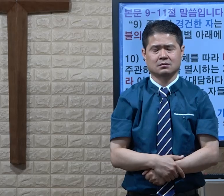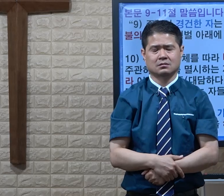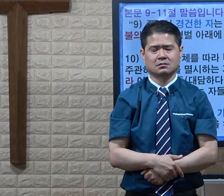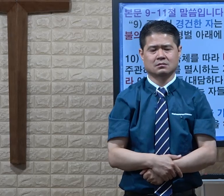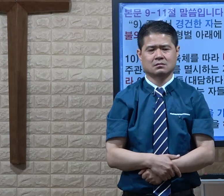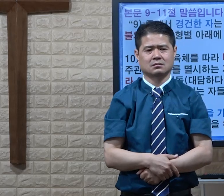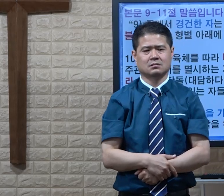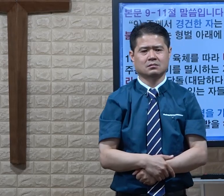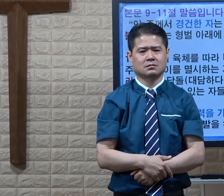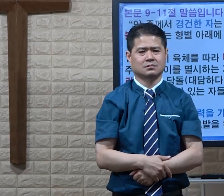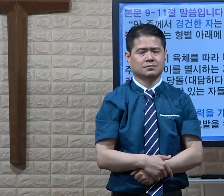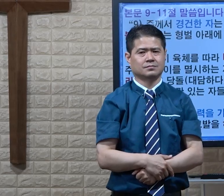이유입니다.